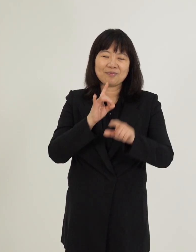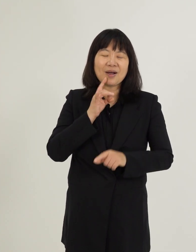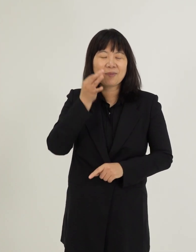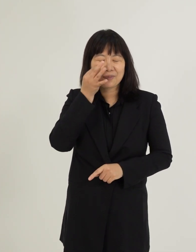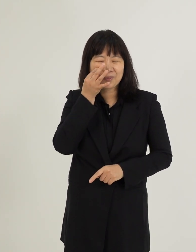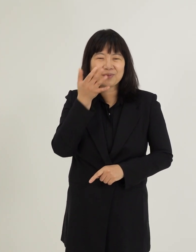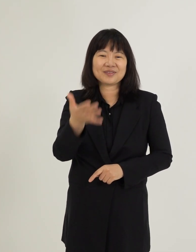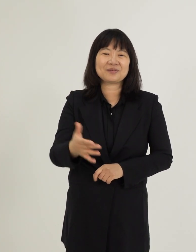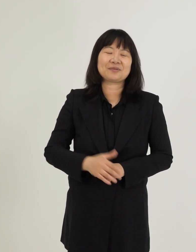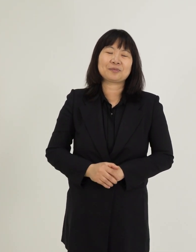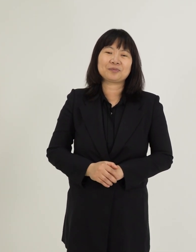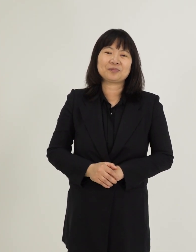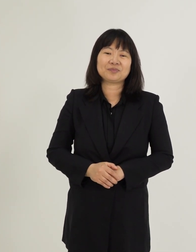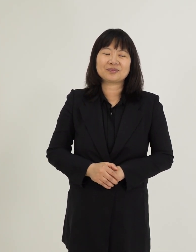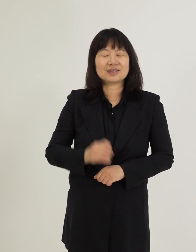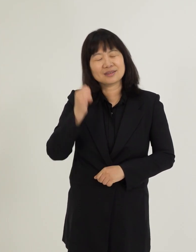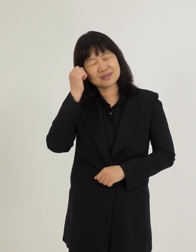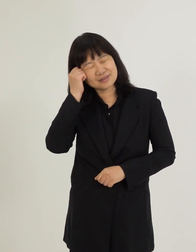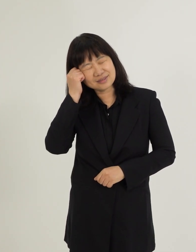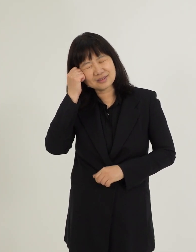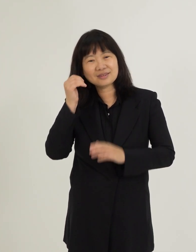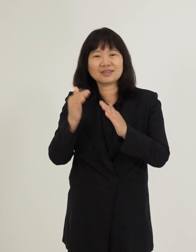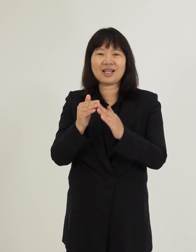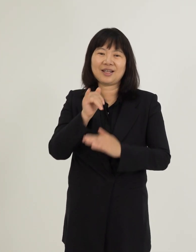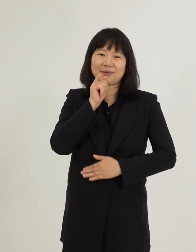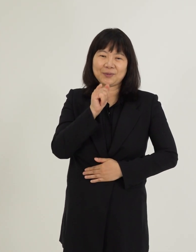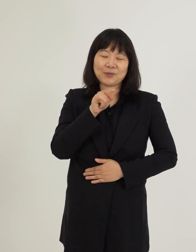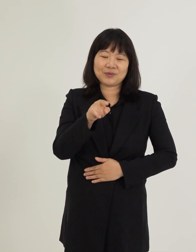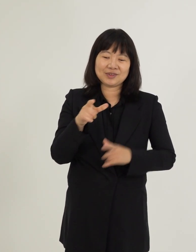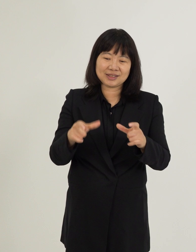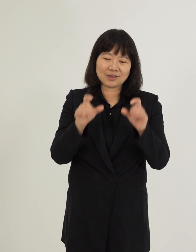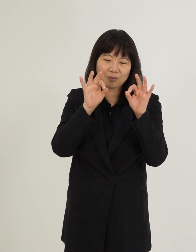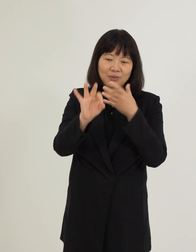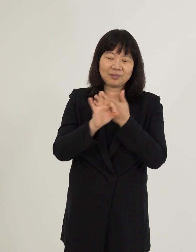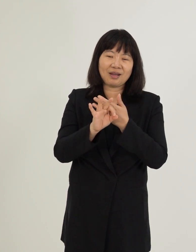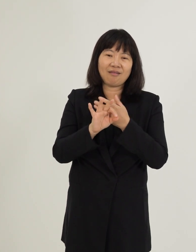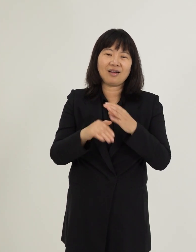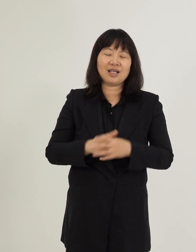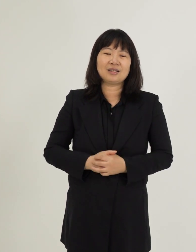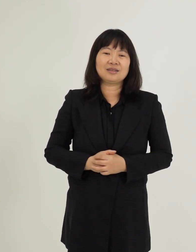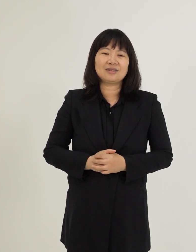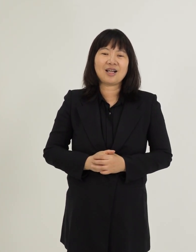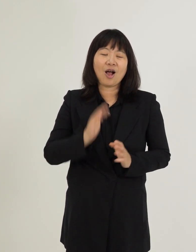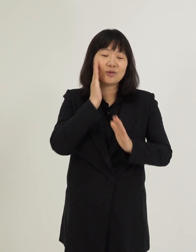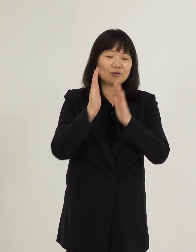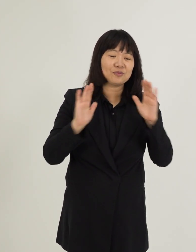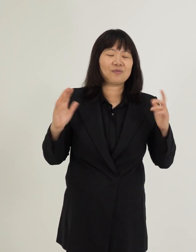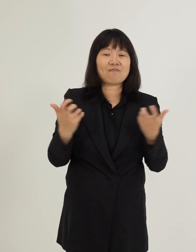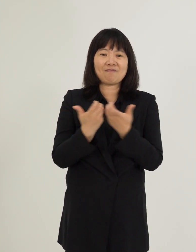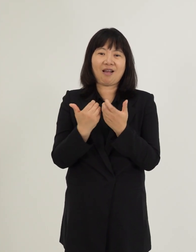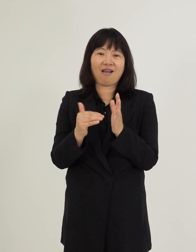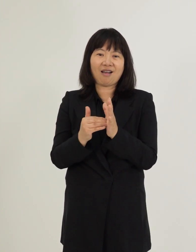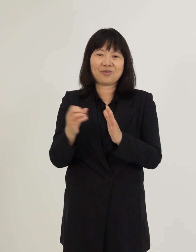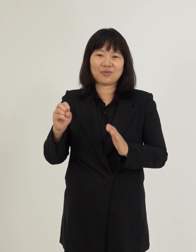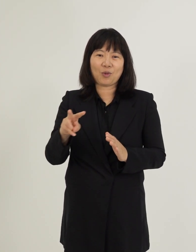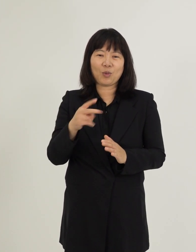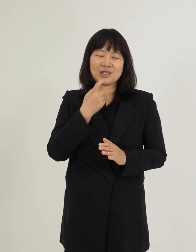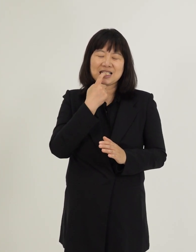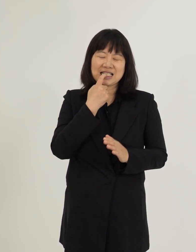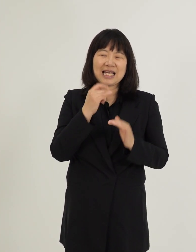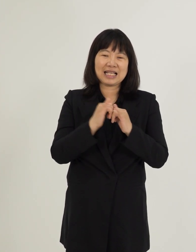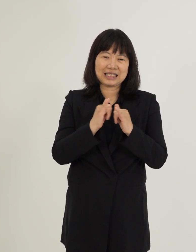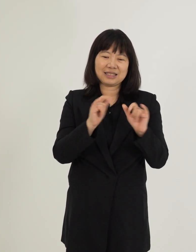보여드리는데 여기 뭐 기숙사도 있고 이 지역 자체가 이렇게 전원인데다가 그 백인